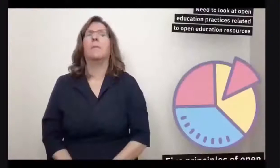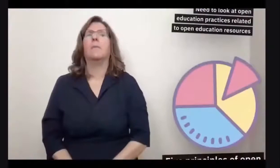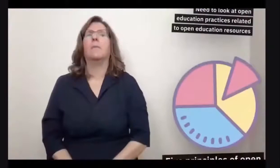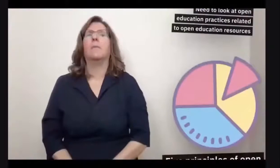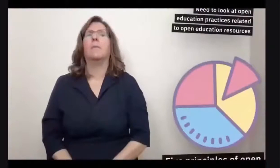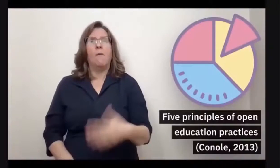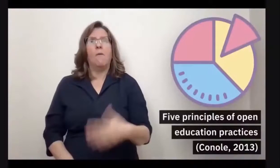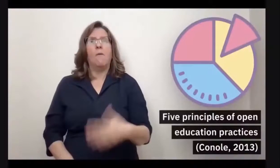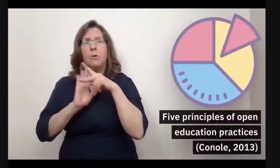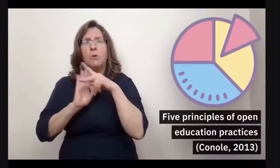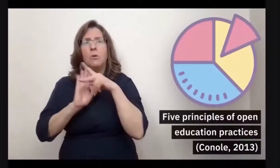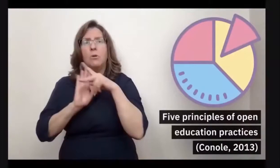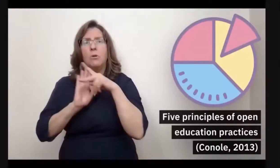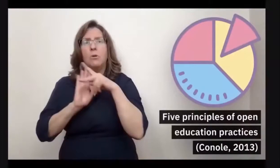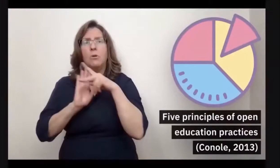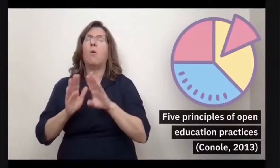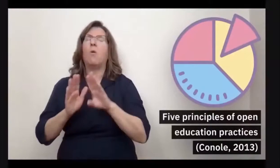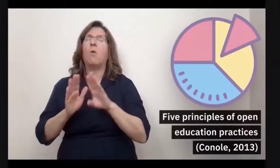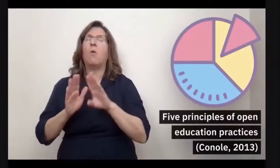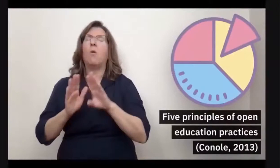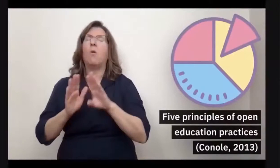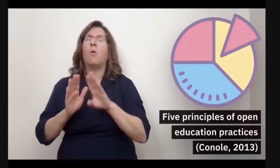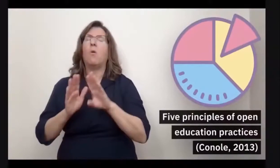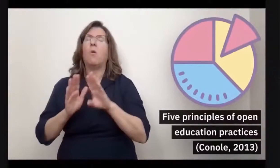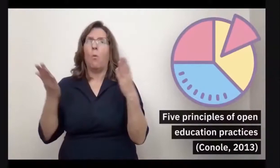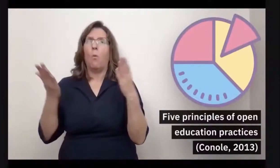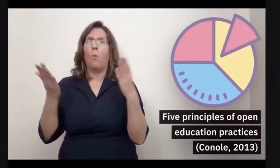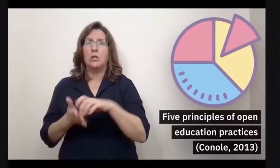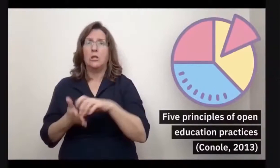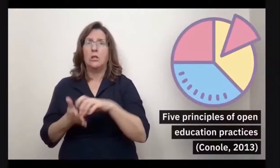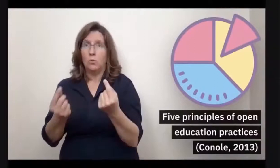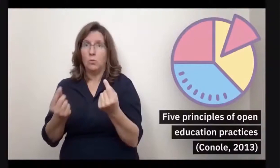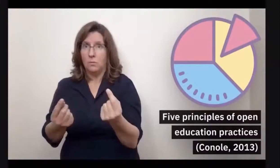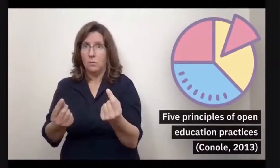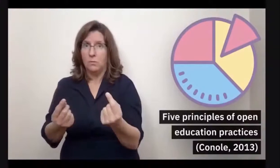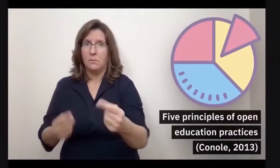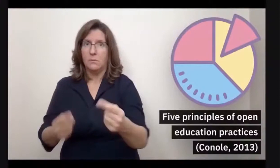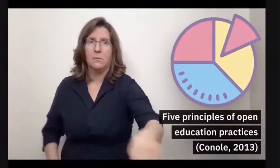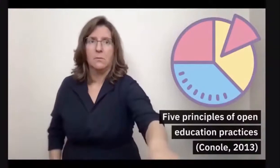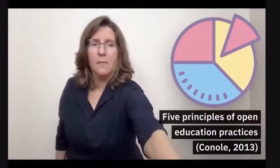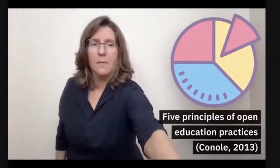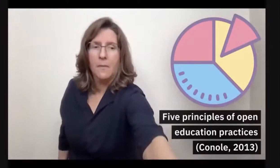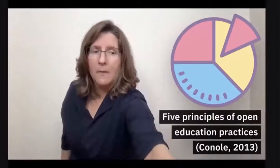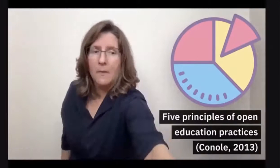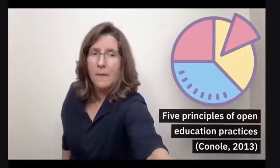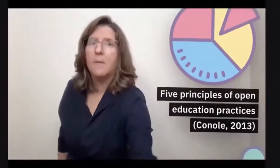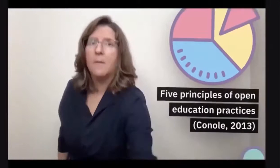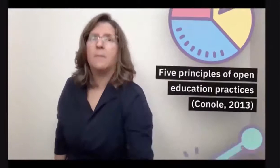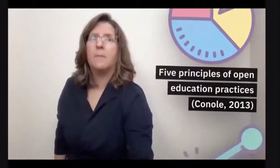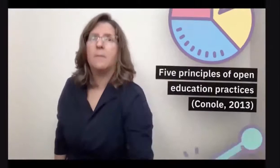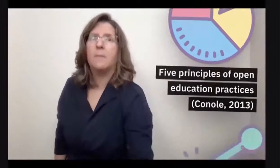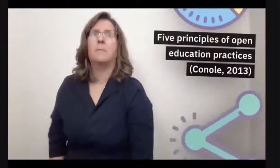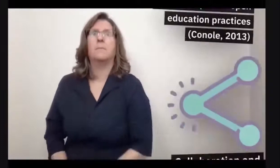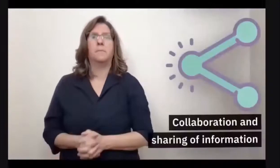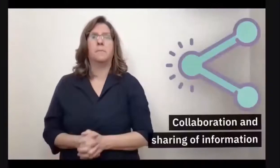El primero y el principio fundamental es la colaboración de compartir información.